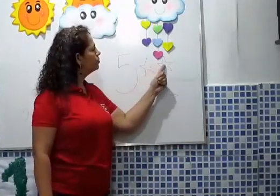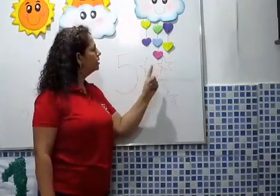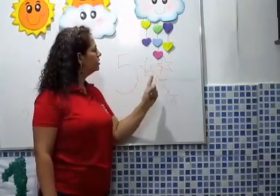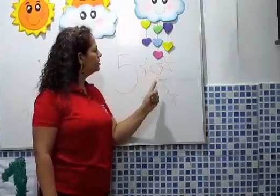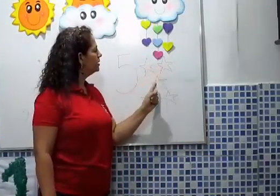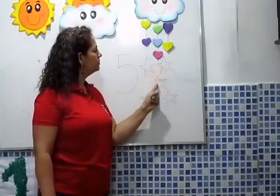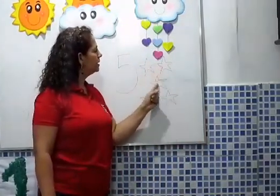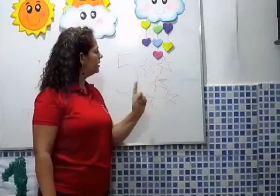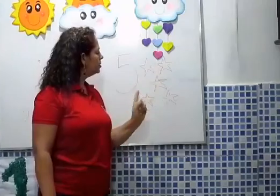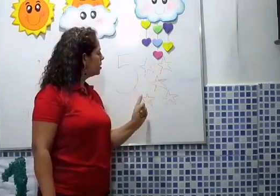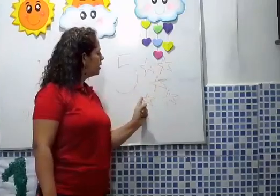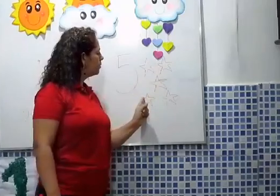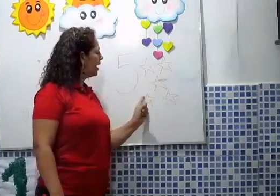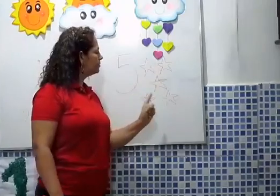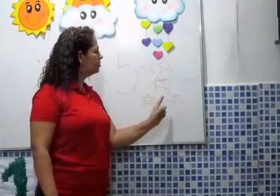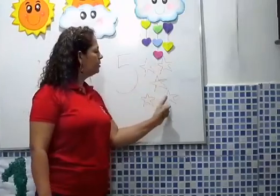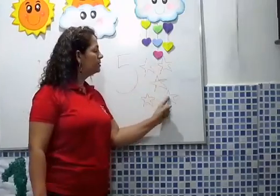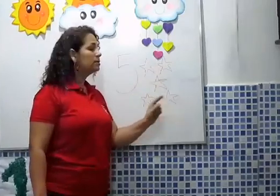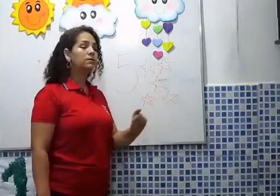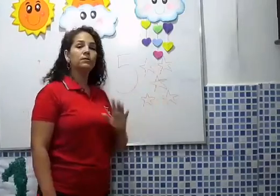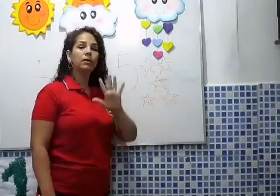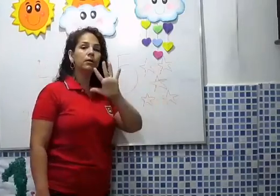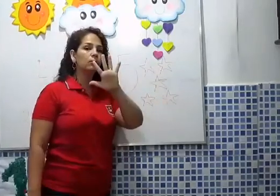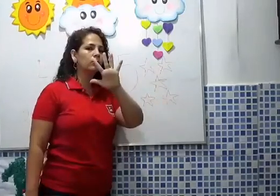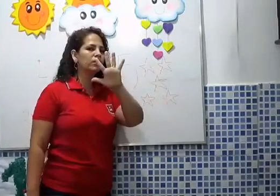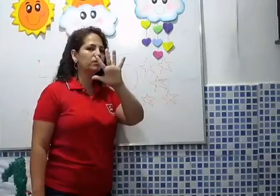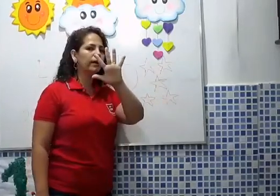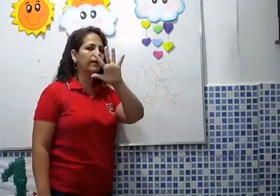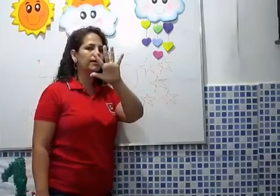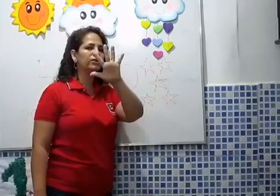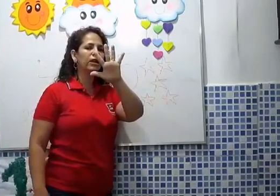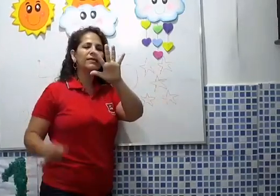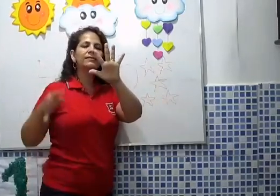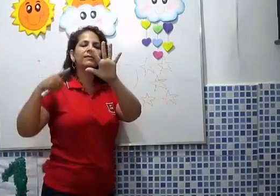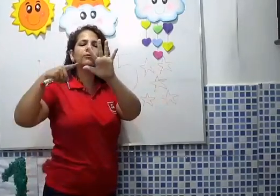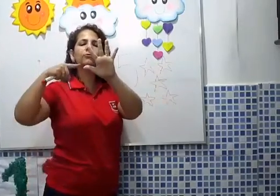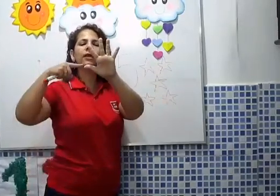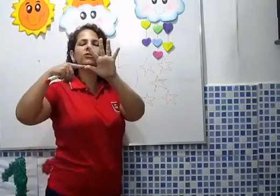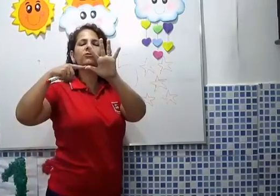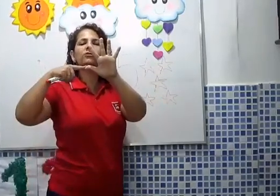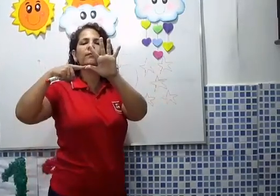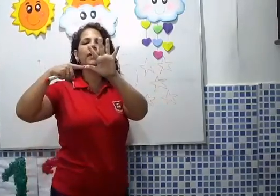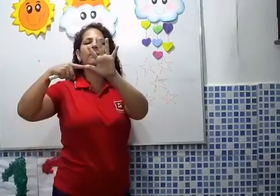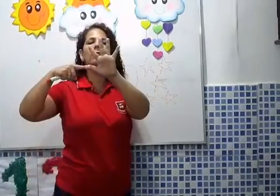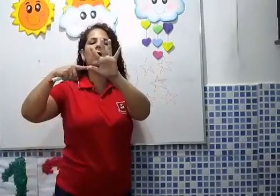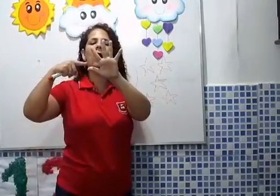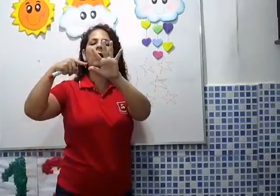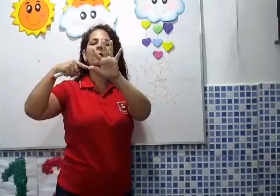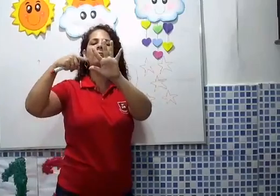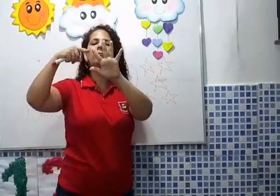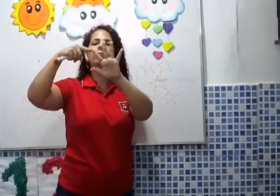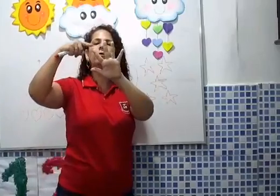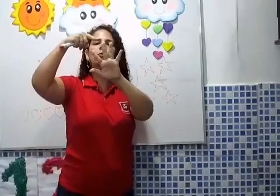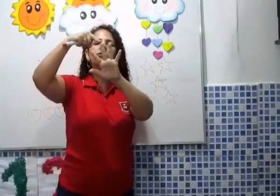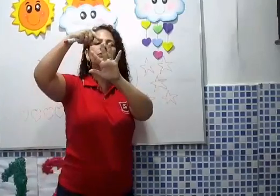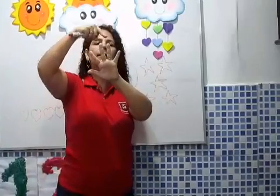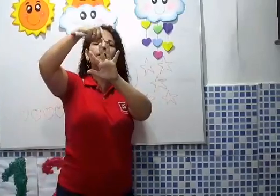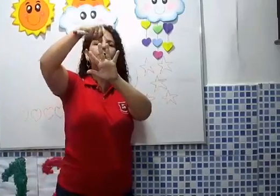2, 3, 4, 5 estrelas. 5 dedinhos na minha mão, ó. 1, 2, 3,